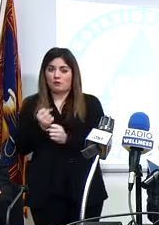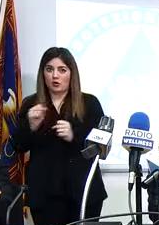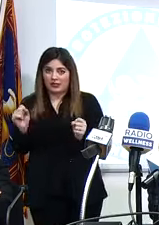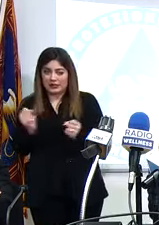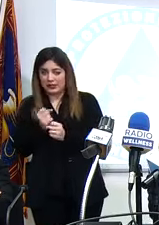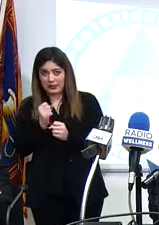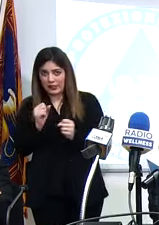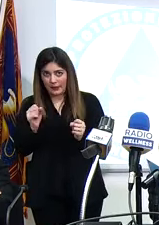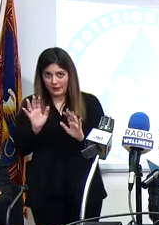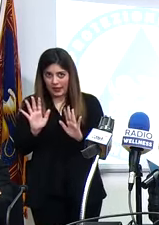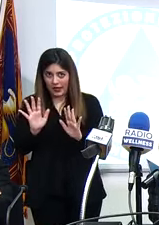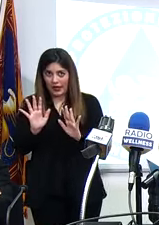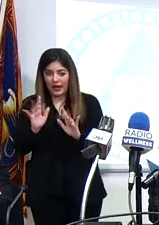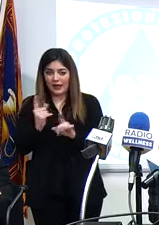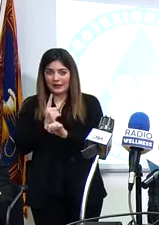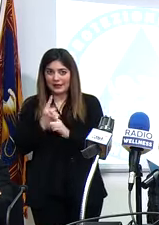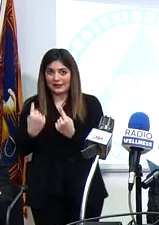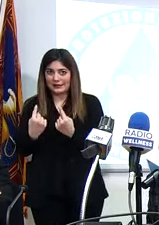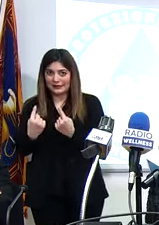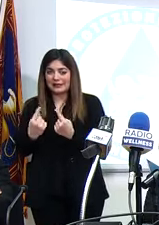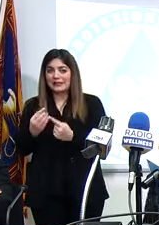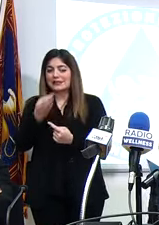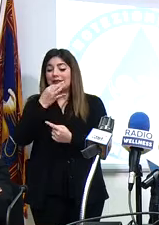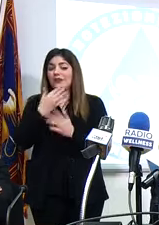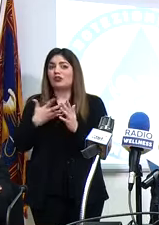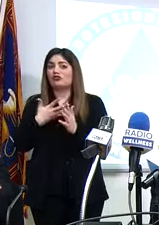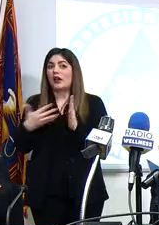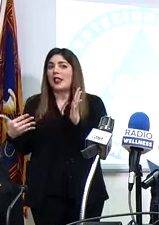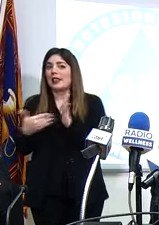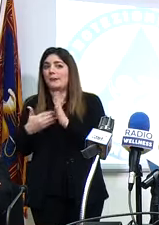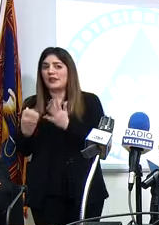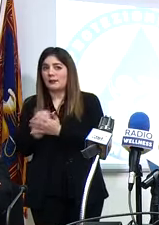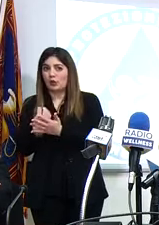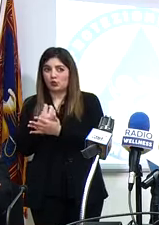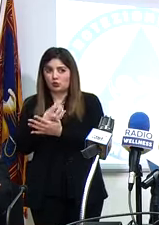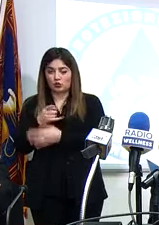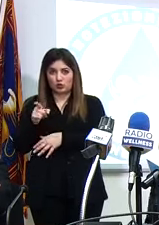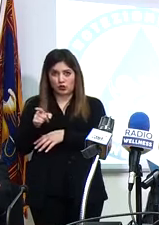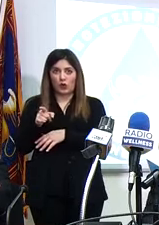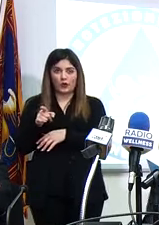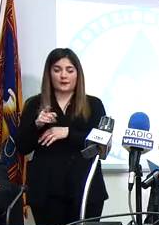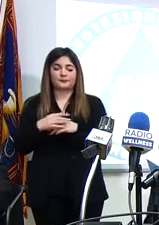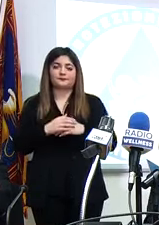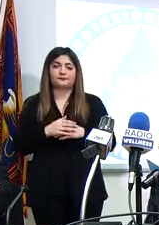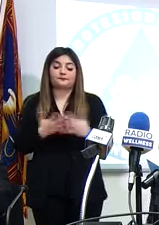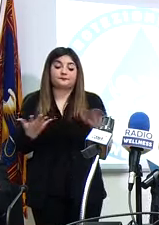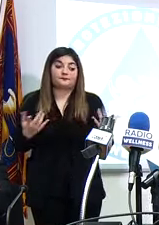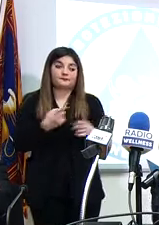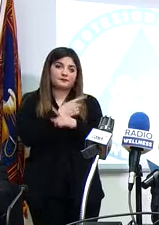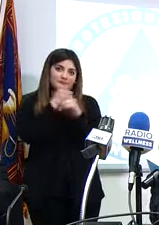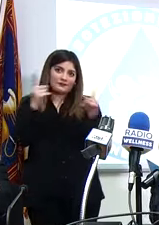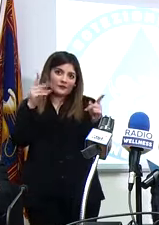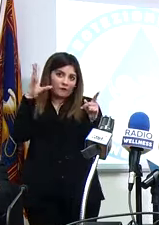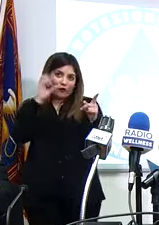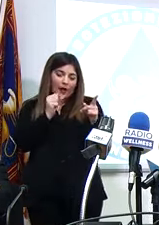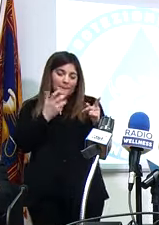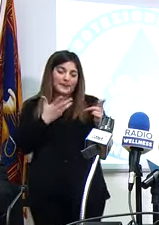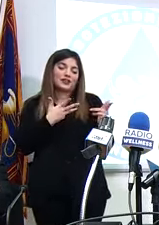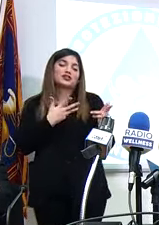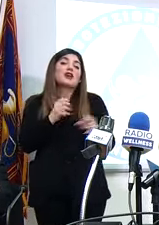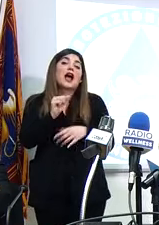quindi ha dei limiti della produzione. Ecco, quindi, come avrete capito tutti, è